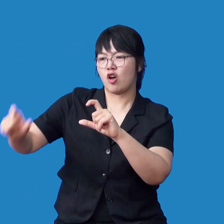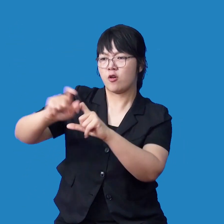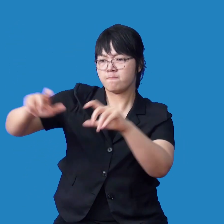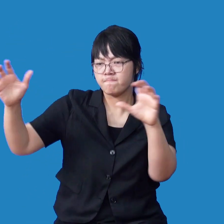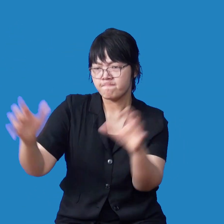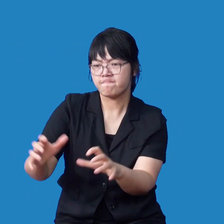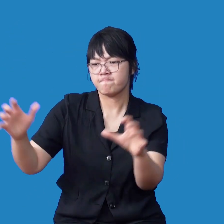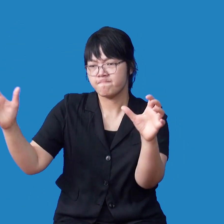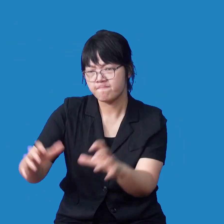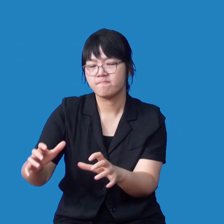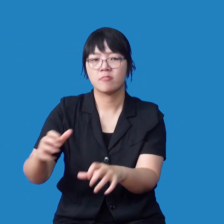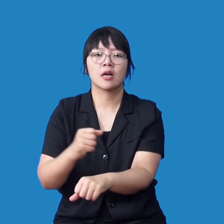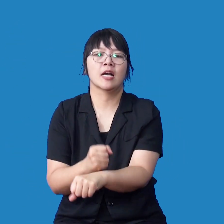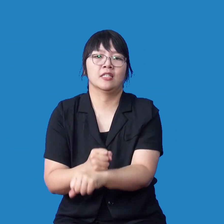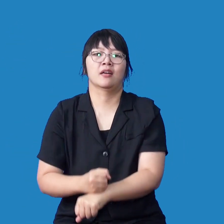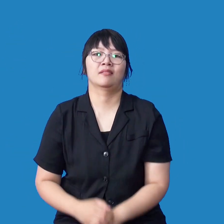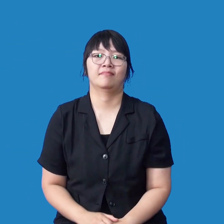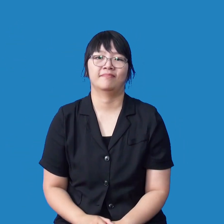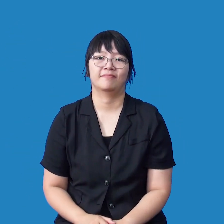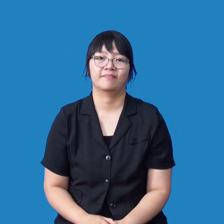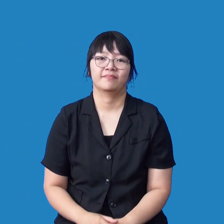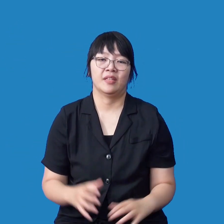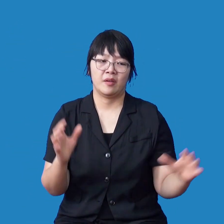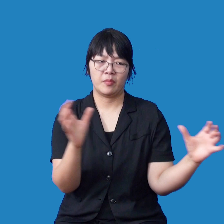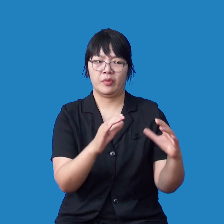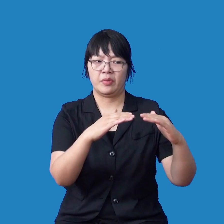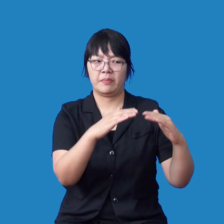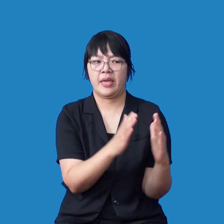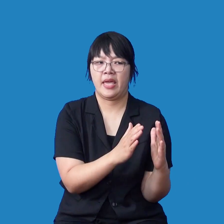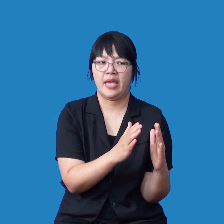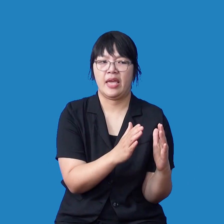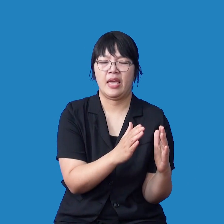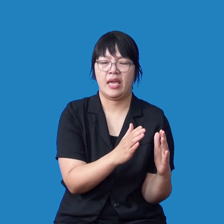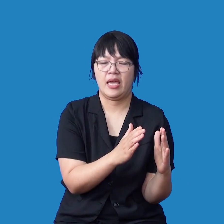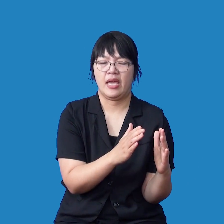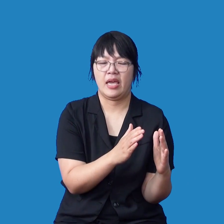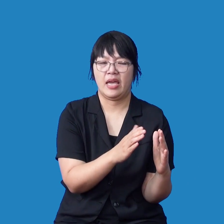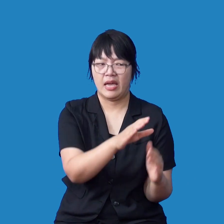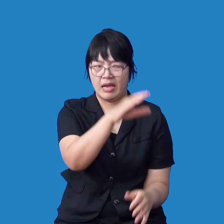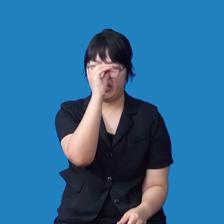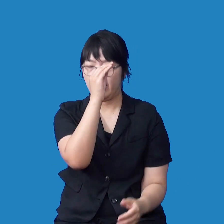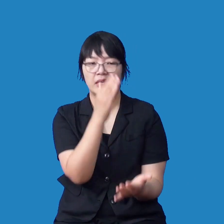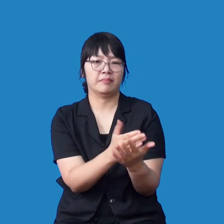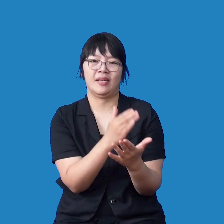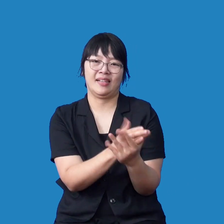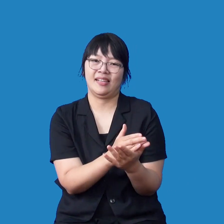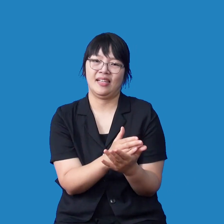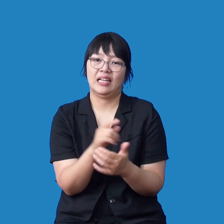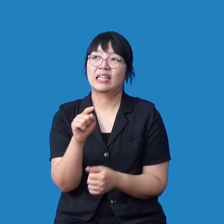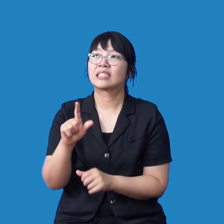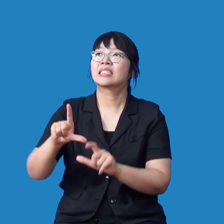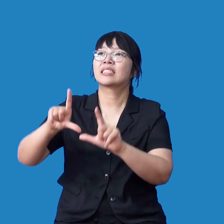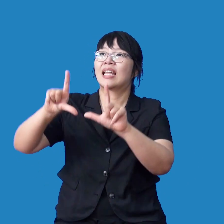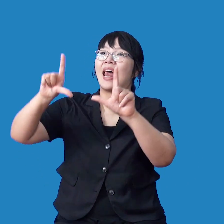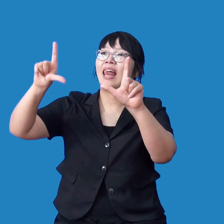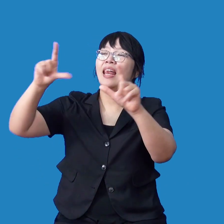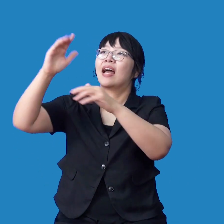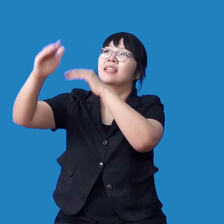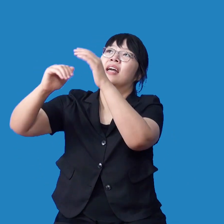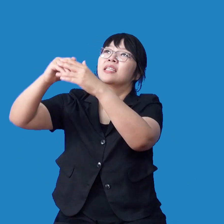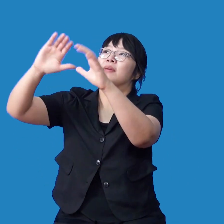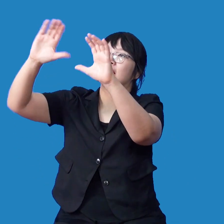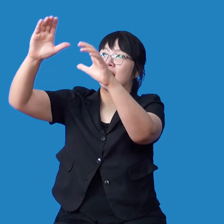그리하자. 모이기를 폐하는 사람들의 습관을 따르지 말라고. 그날이 가까움을 볼수록 하나님의